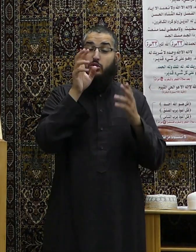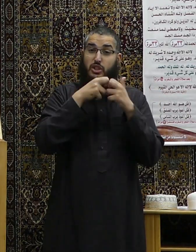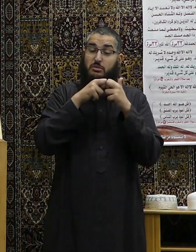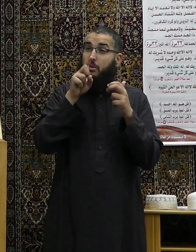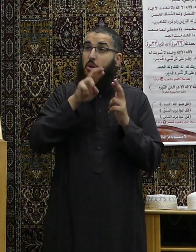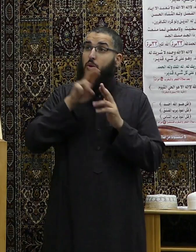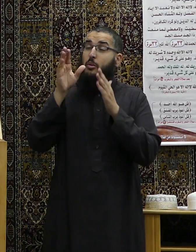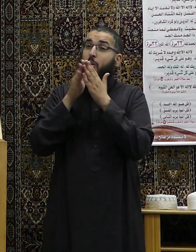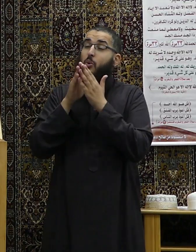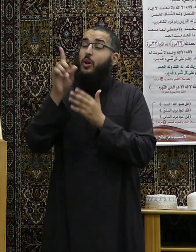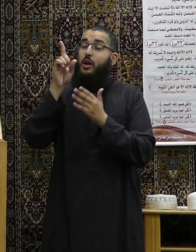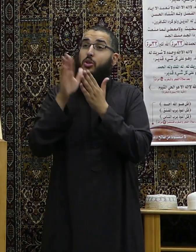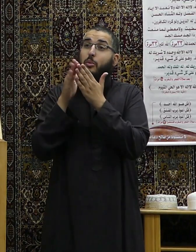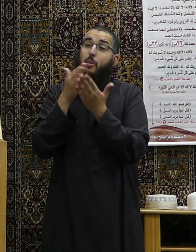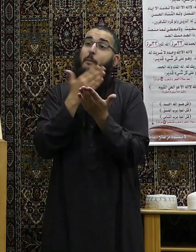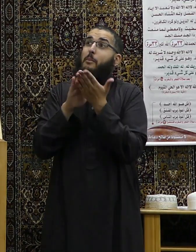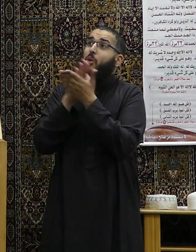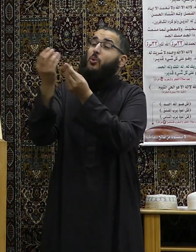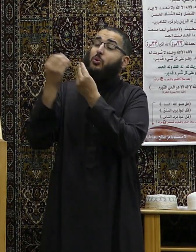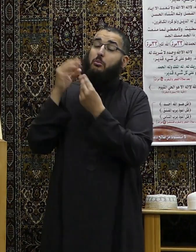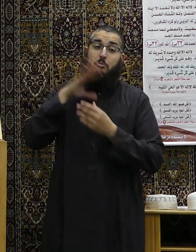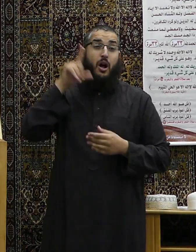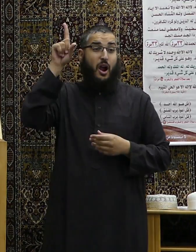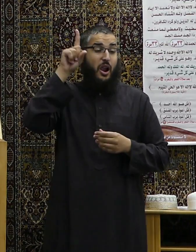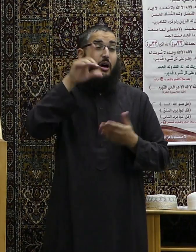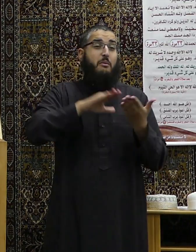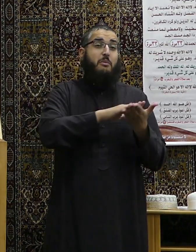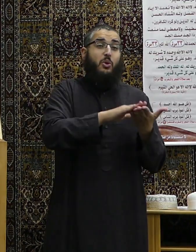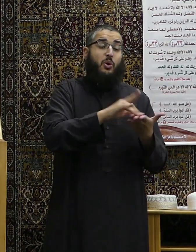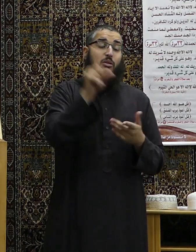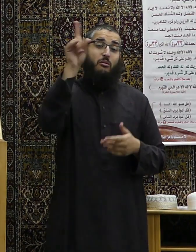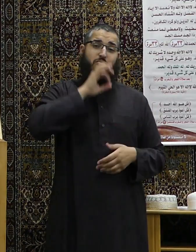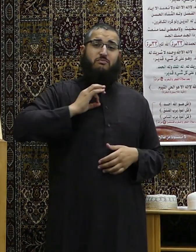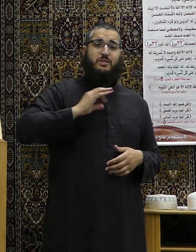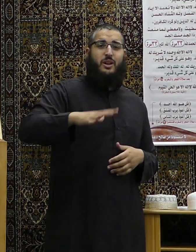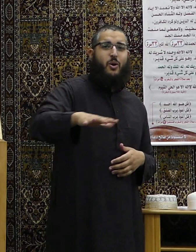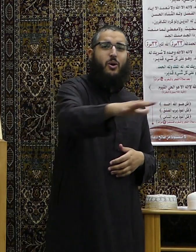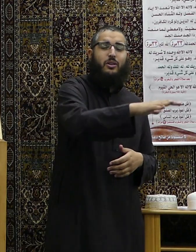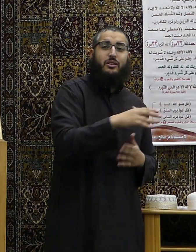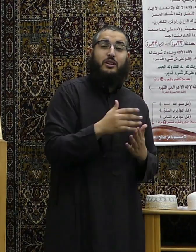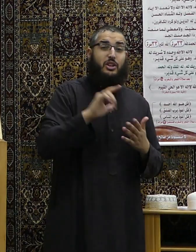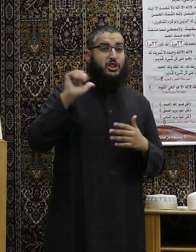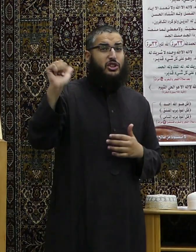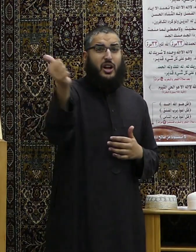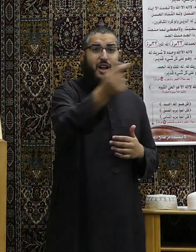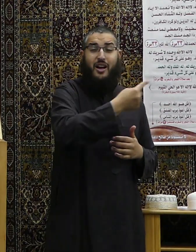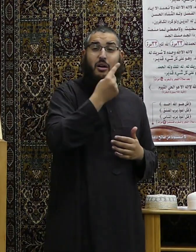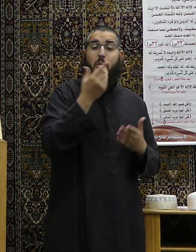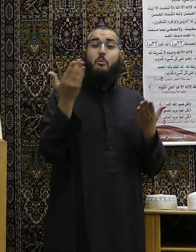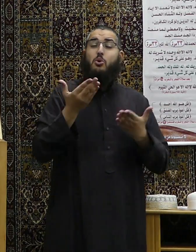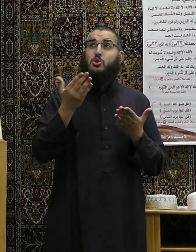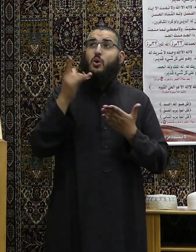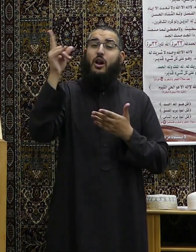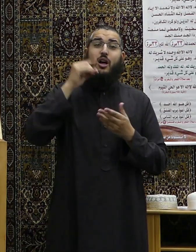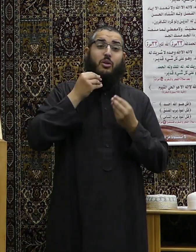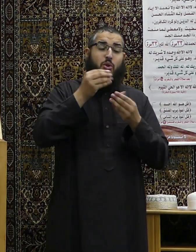son pardon? Car Allah est pardonneur et miséricordieux. Et chacun d'entre nous a besoin du pardon d'Allah. S'il